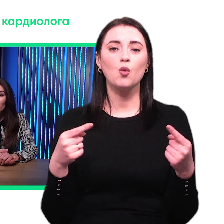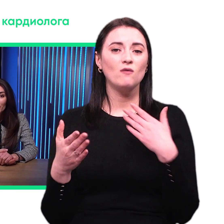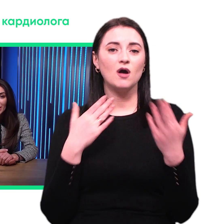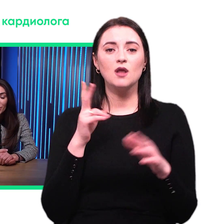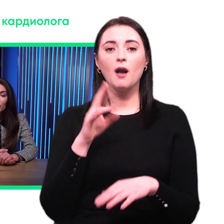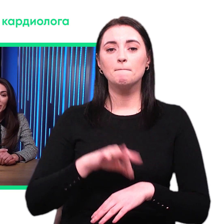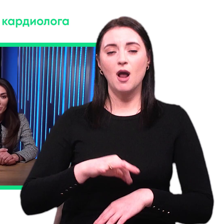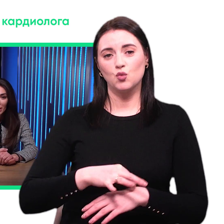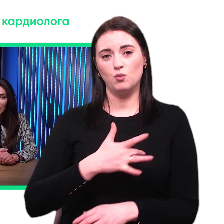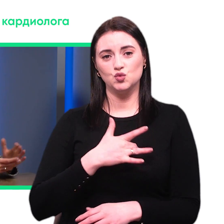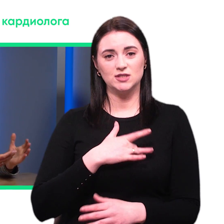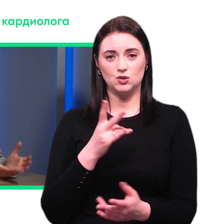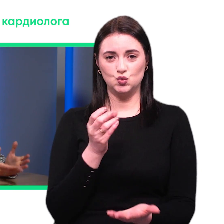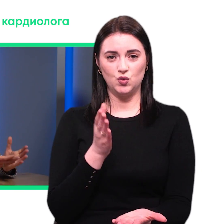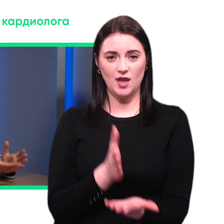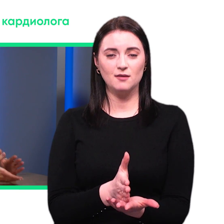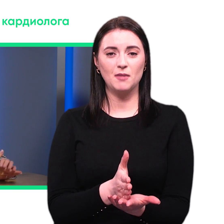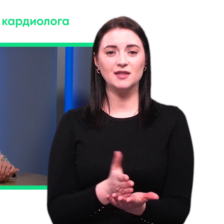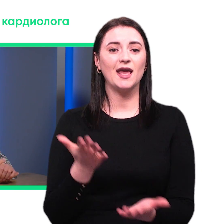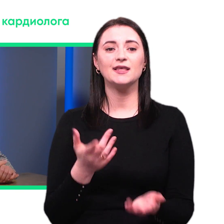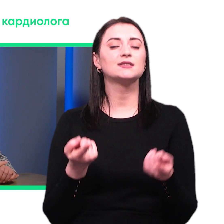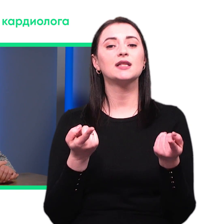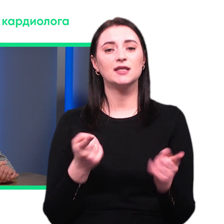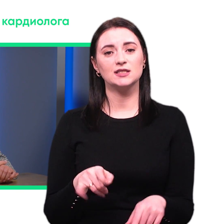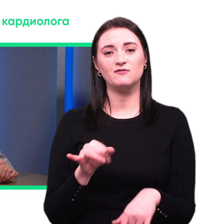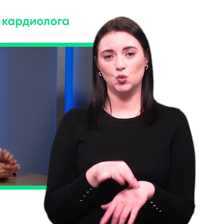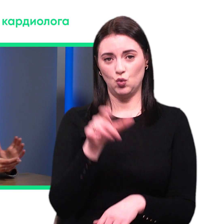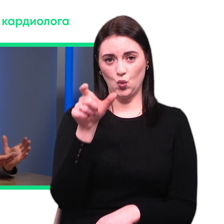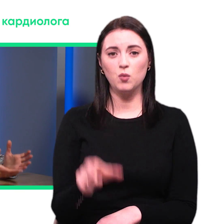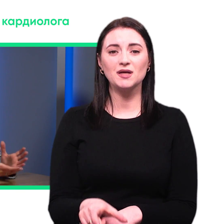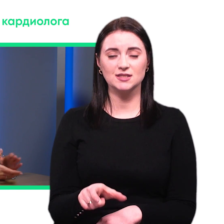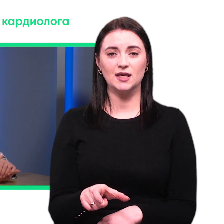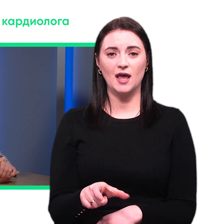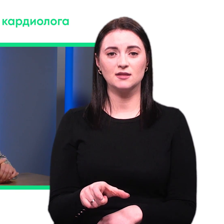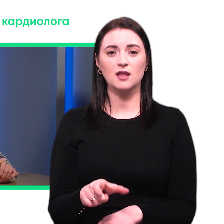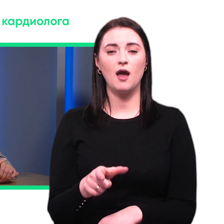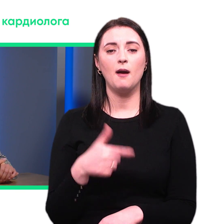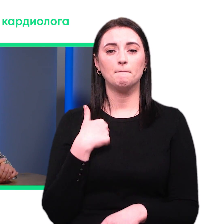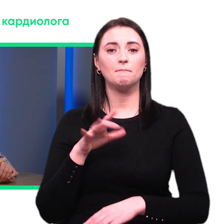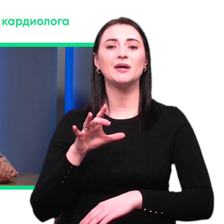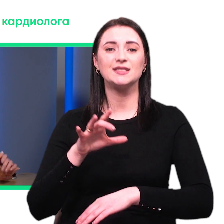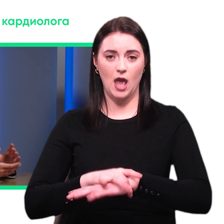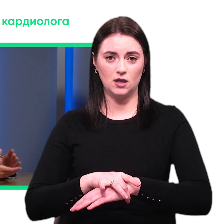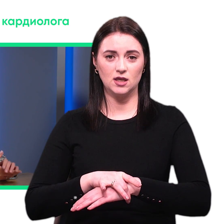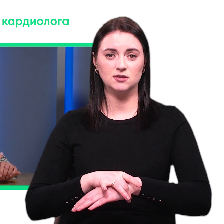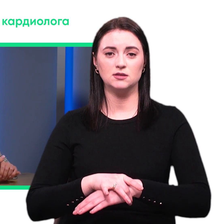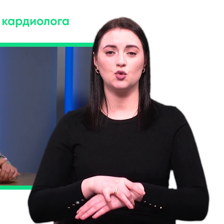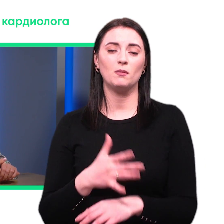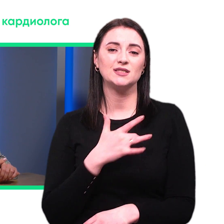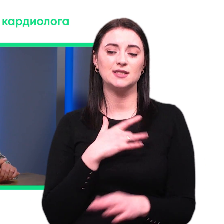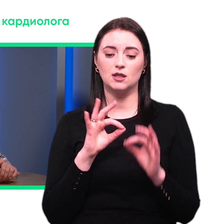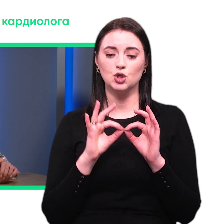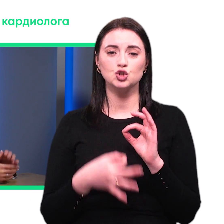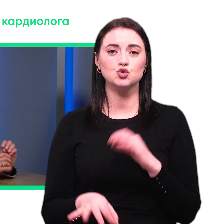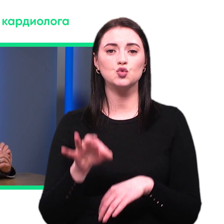к больному сердцу не имеет. Если действительно у пациента мы диагностируем